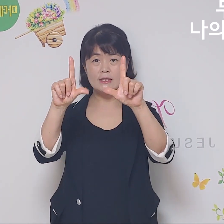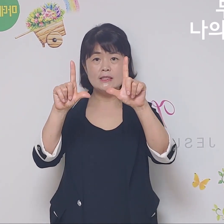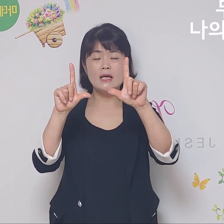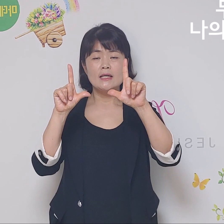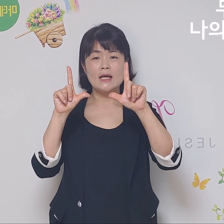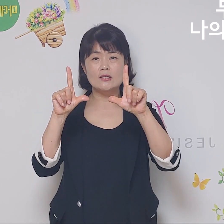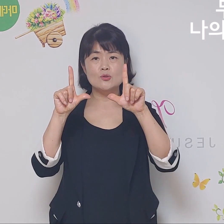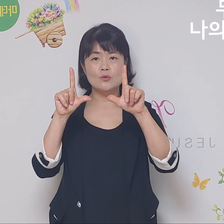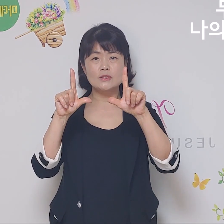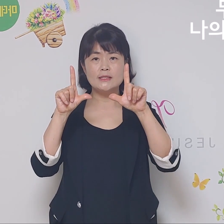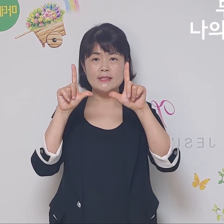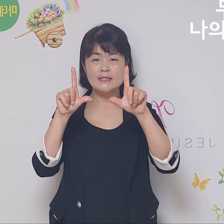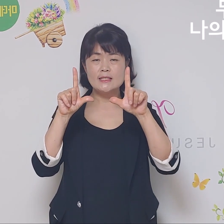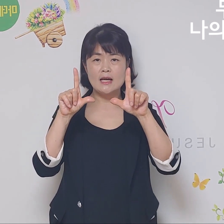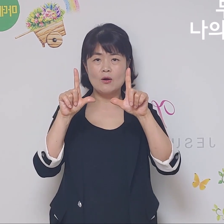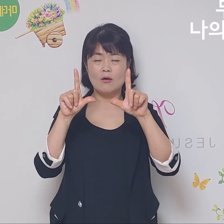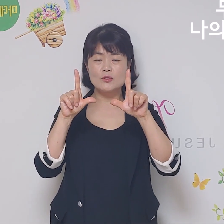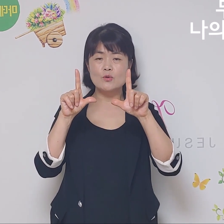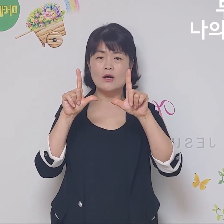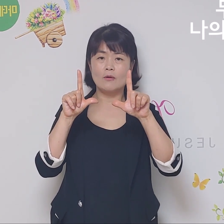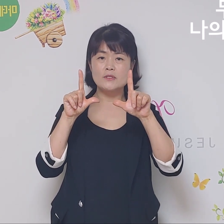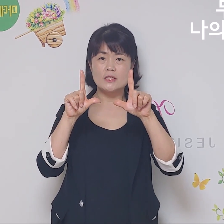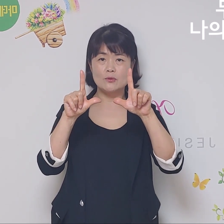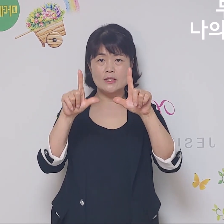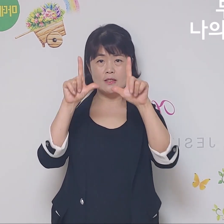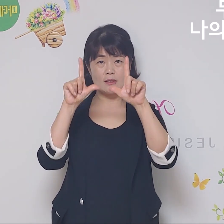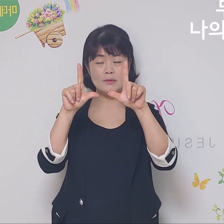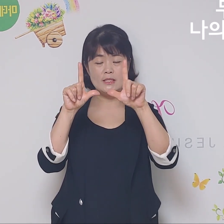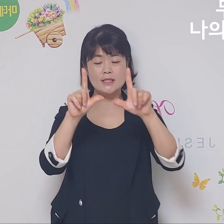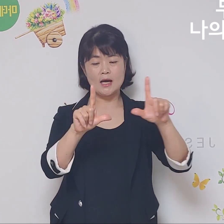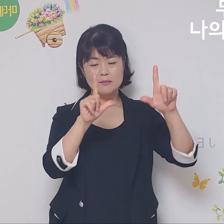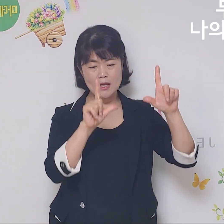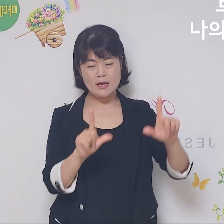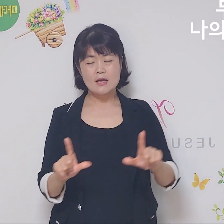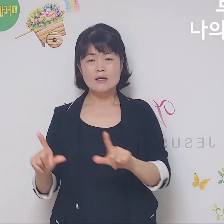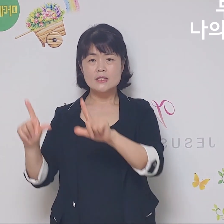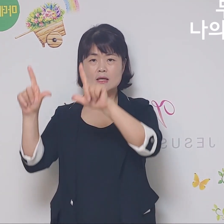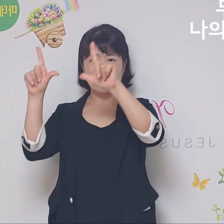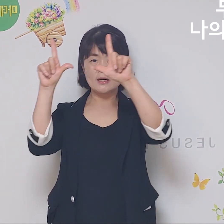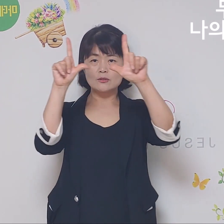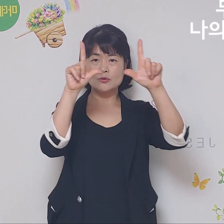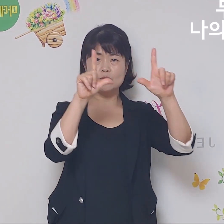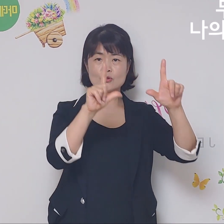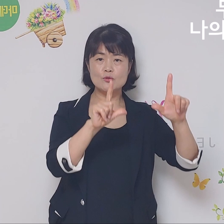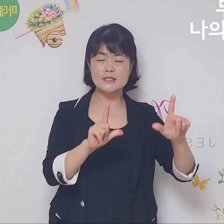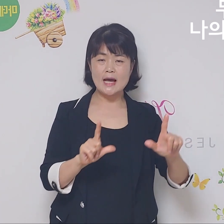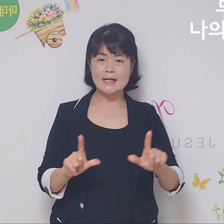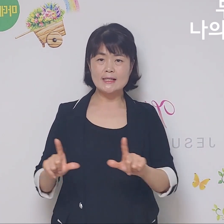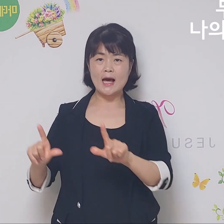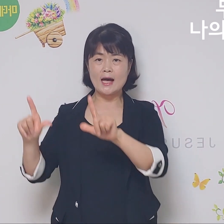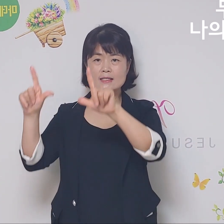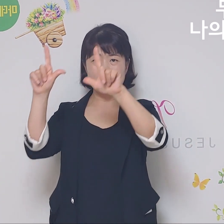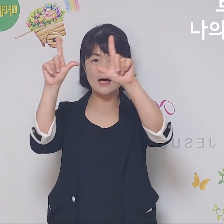살다수하는 양쪽을 니은자 엄지와 검지를 이용해서 이렇게 피신 다음에 시 방향으로 돌려주면 살다,